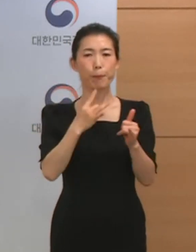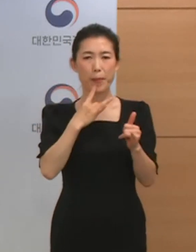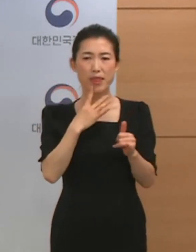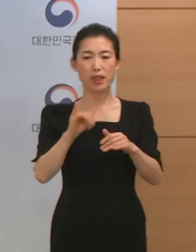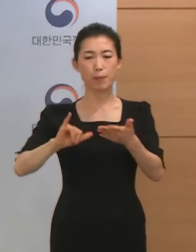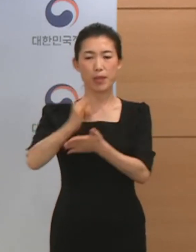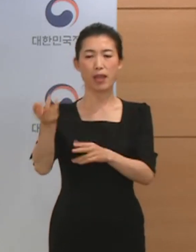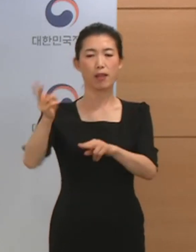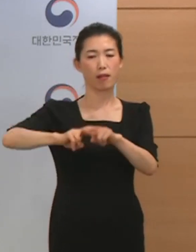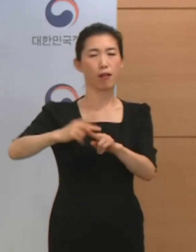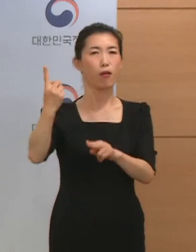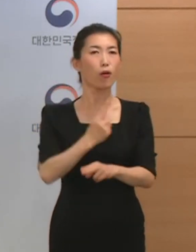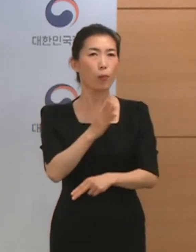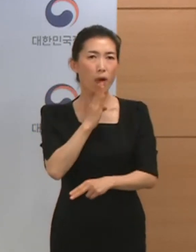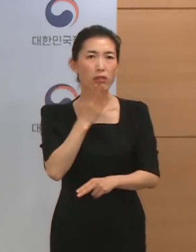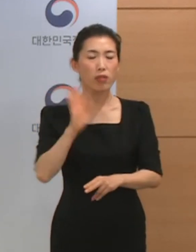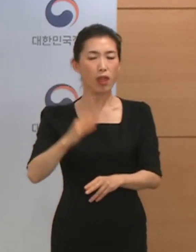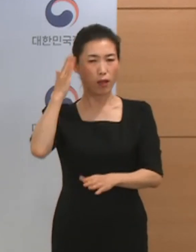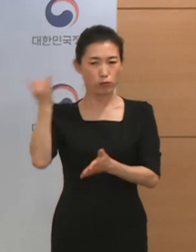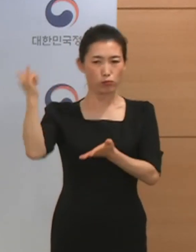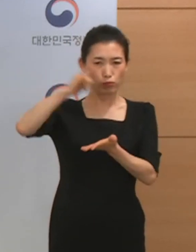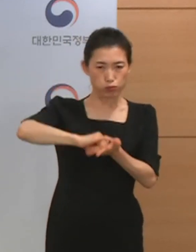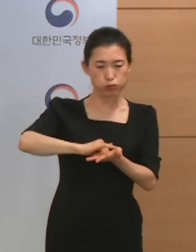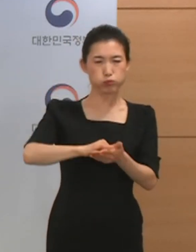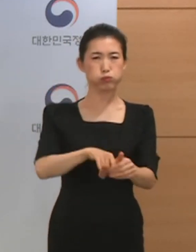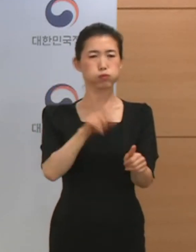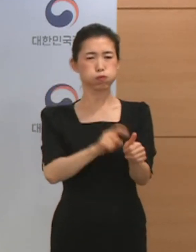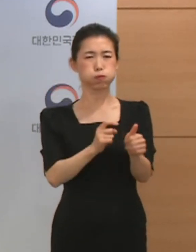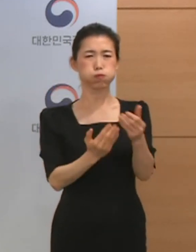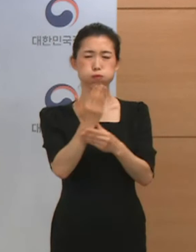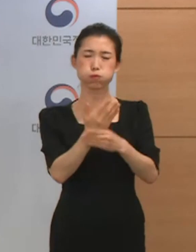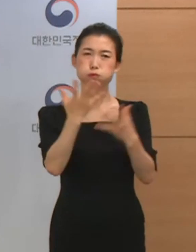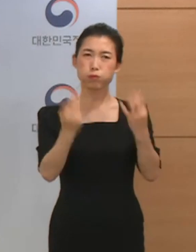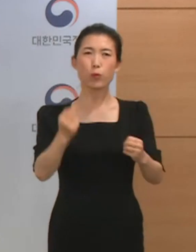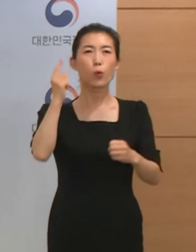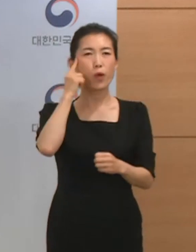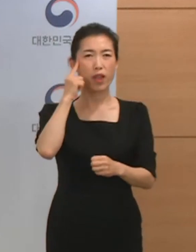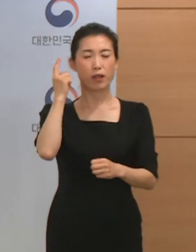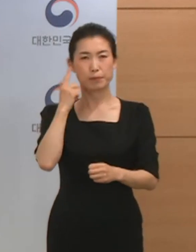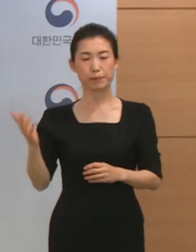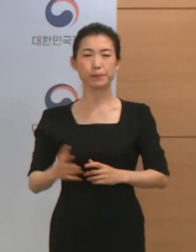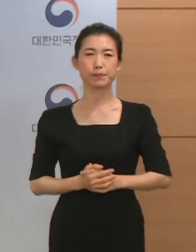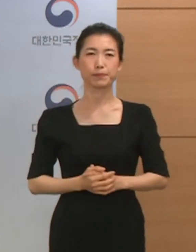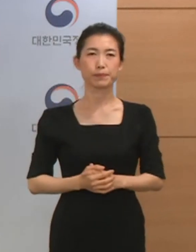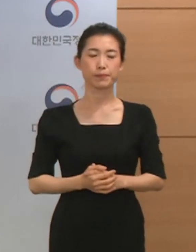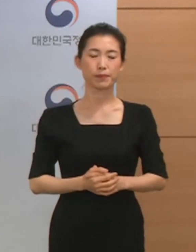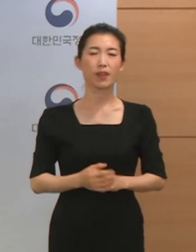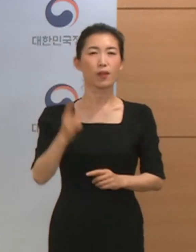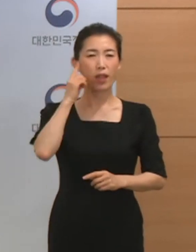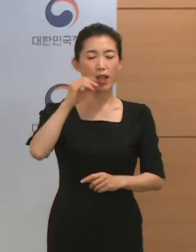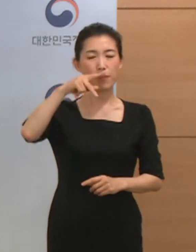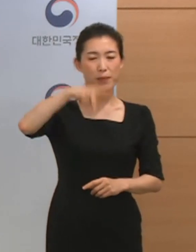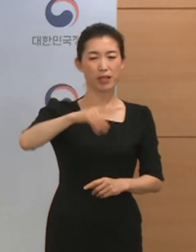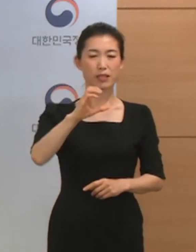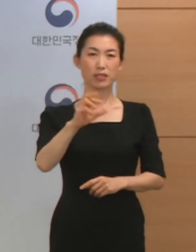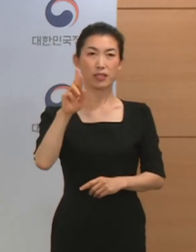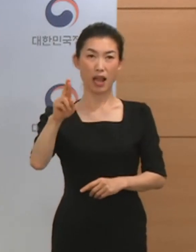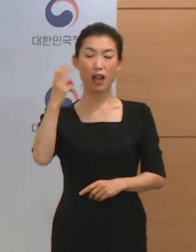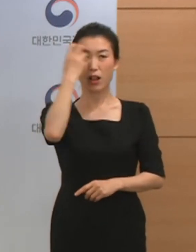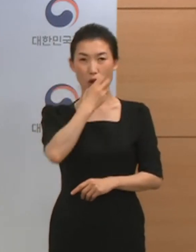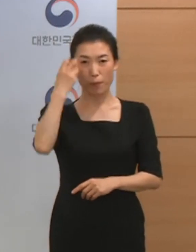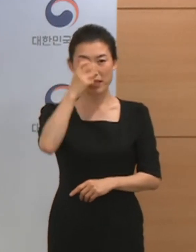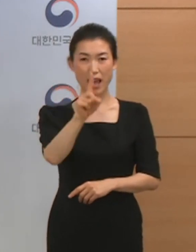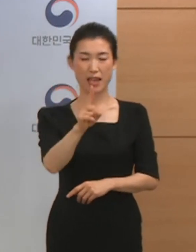통해서 확인할 수 없는 영역들이 있습니다. 다시 말해 그 당시에 잠복기 상태였다든지 그래서